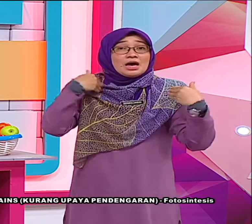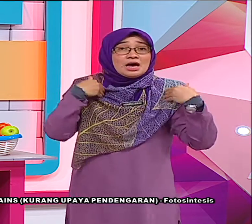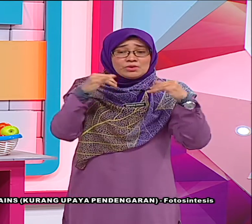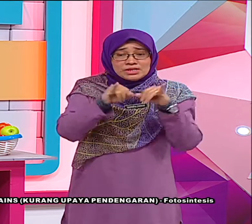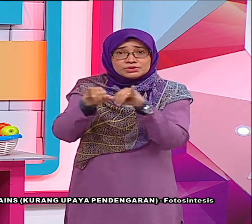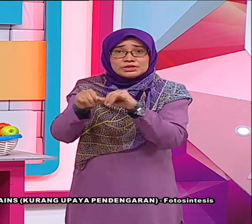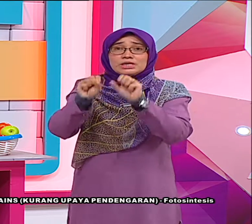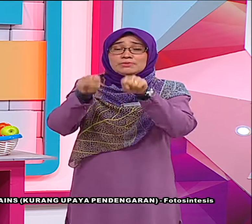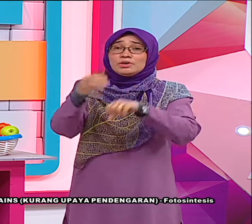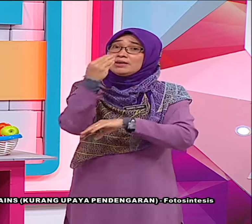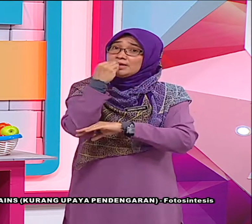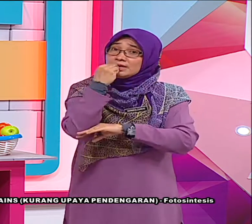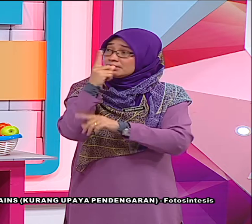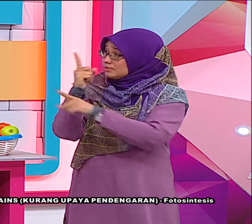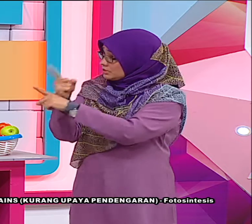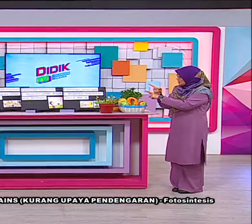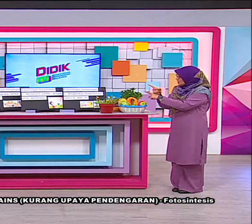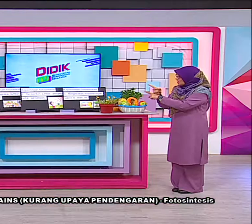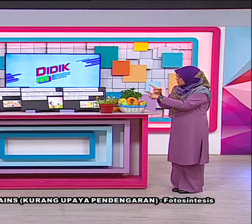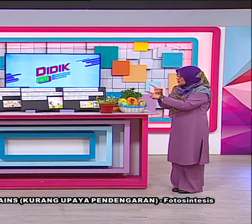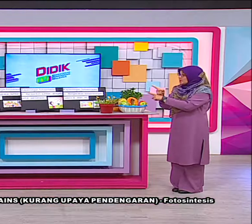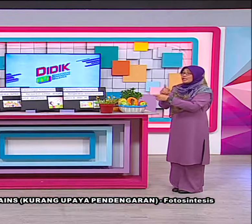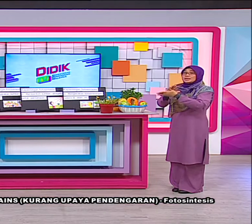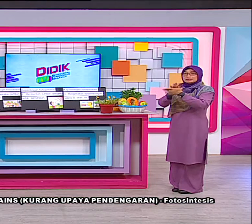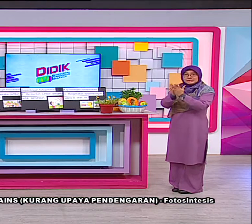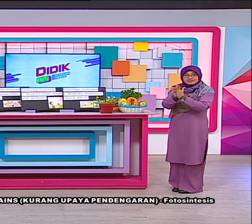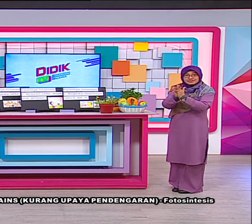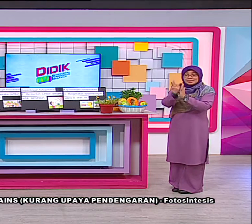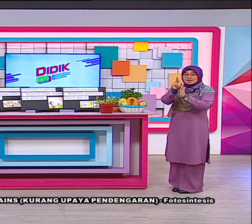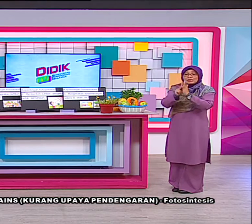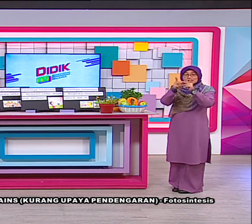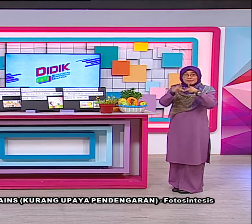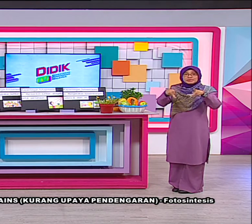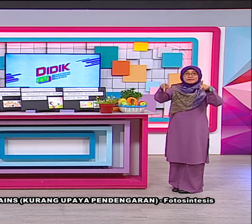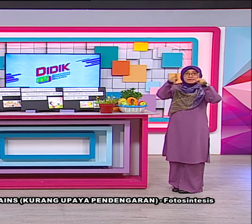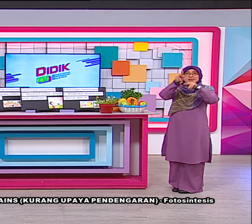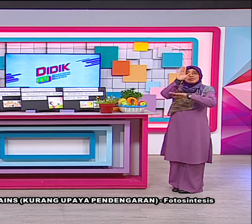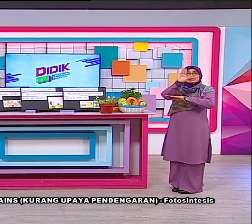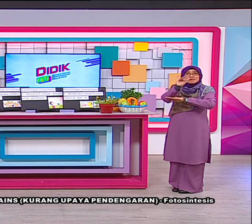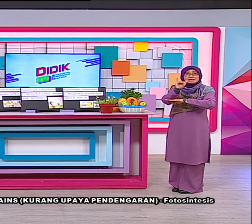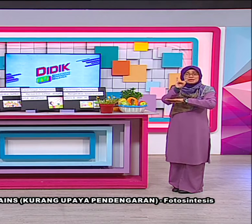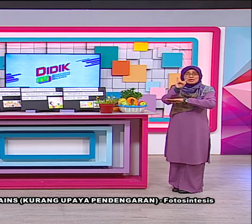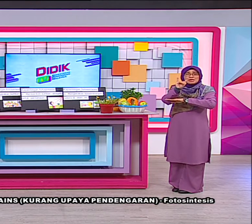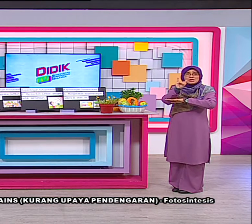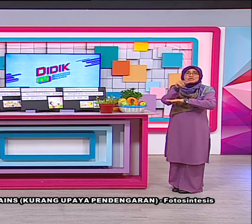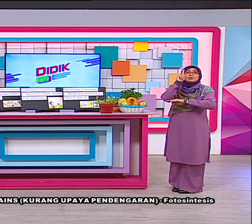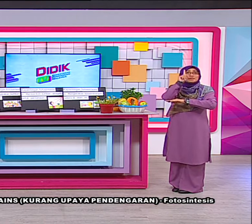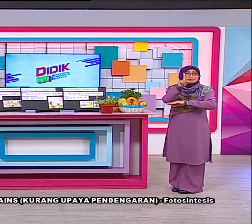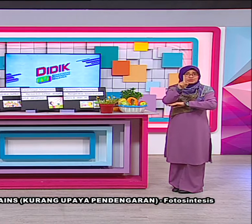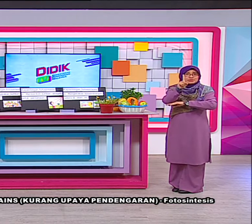hewan juga boleh makan betul-betul Oke jadi kepentingan yang oh iya pertama